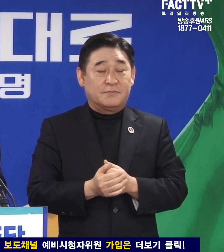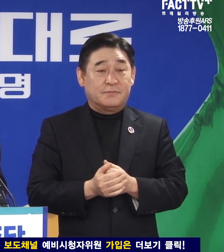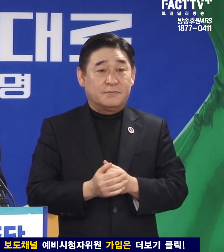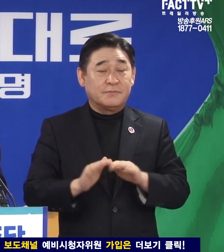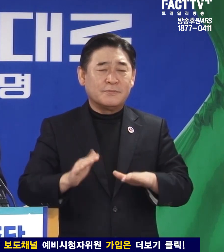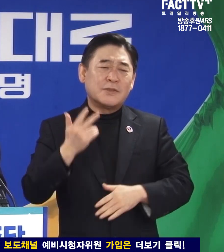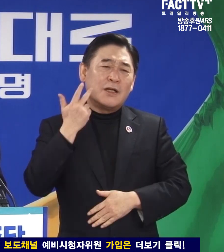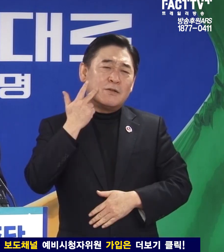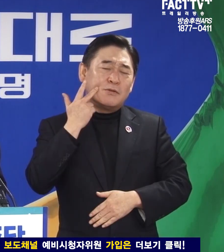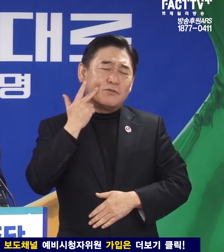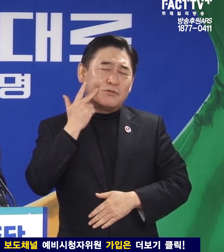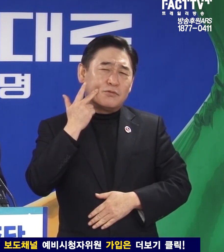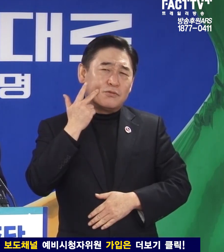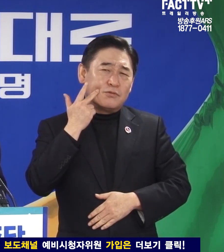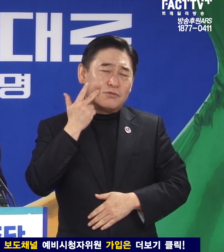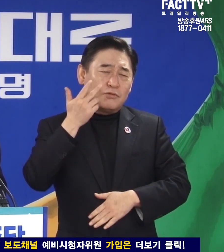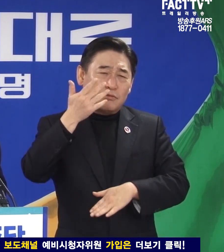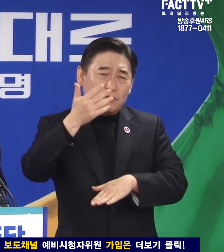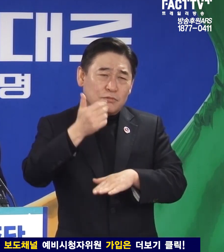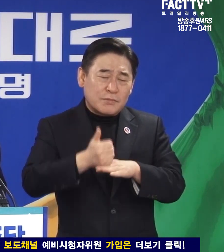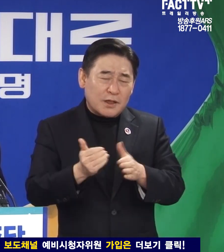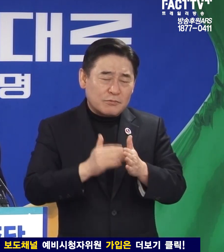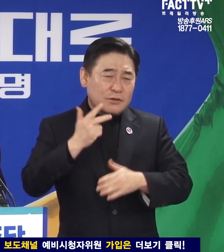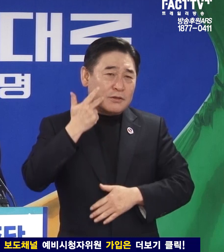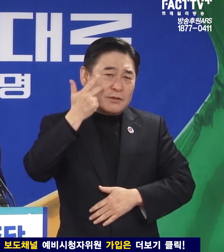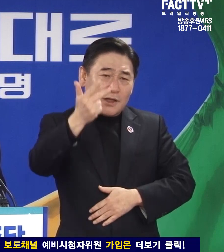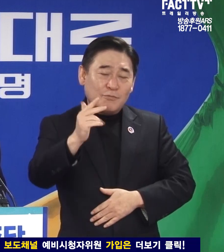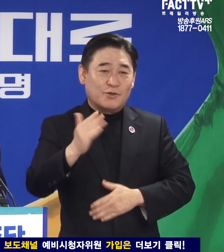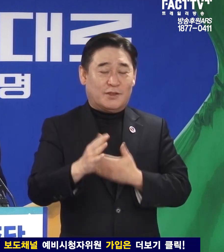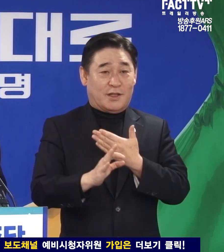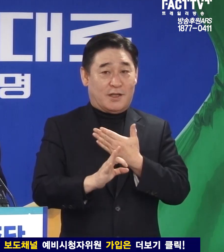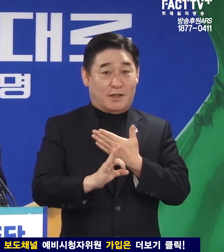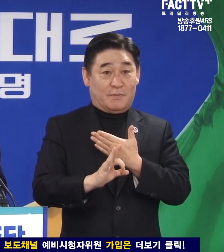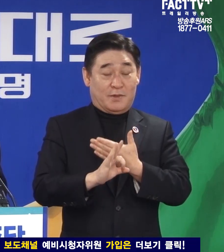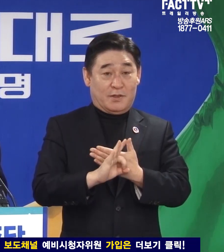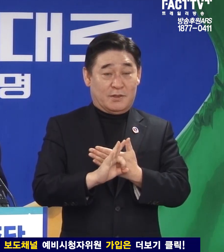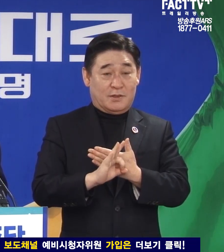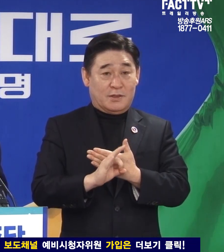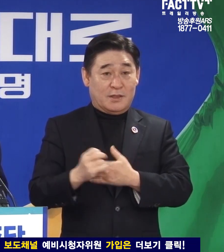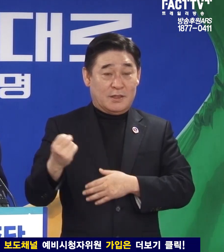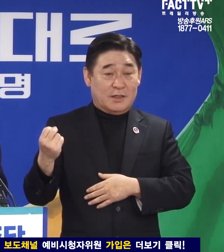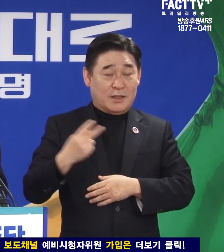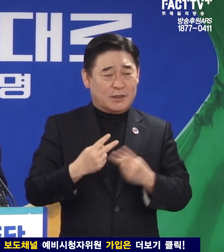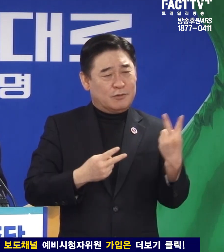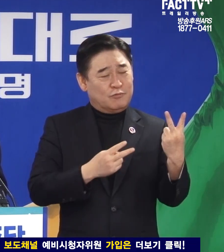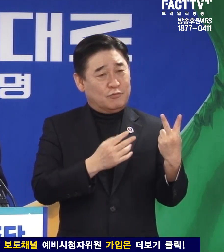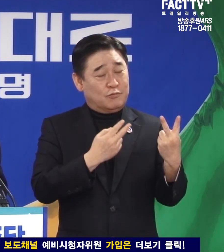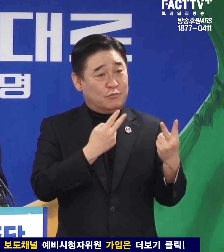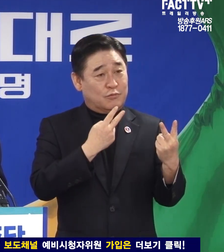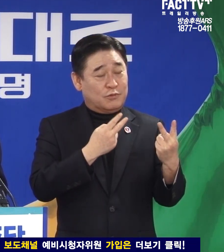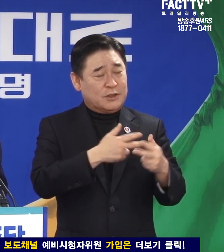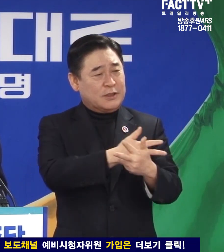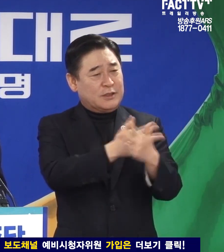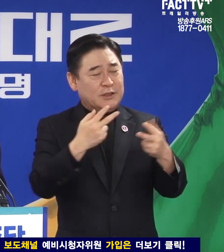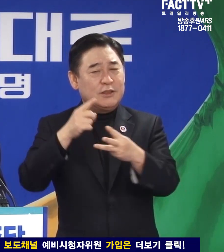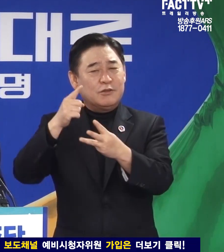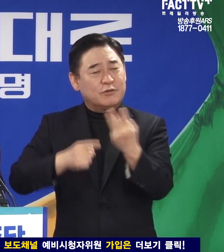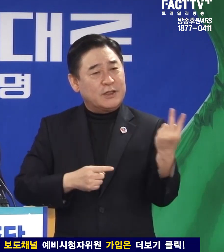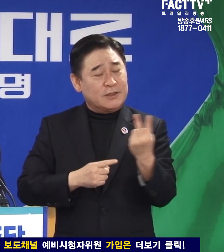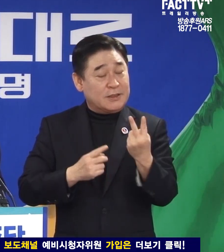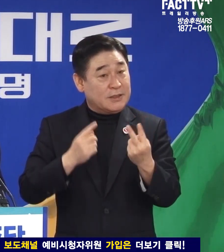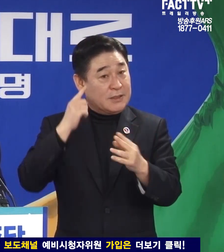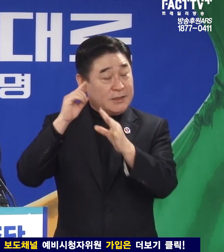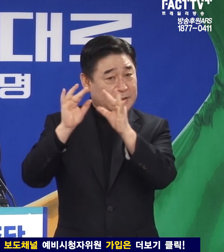이번 주를 지나서 이번 주 주말을 거치고 다음 주 초반이 되면 다시 또 두 후보의